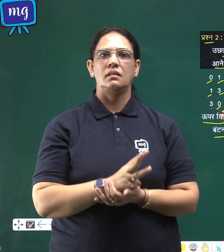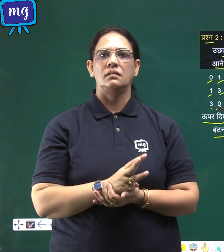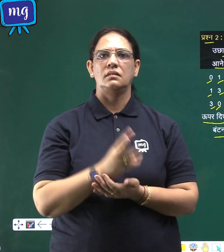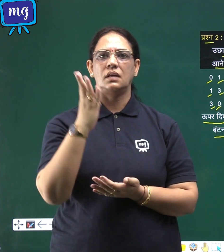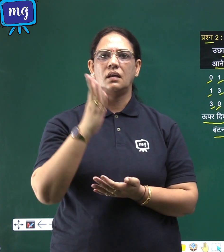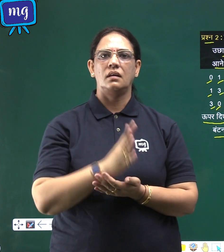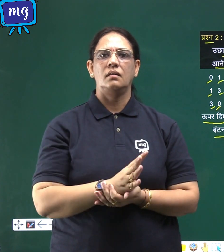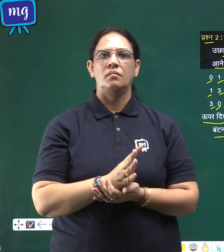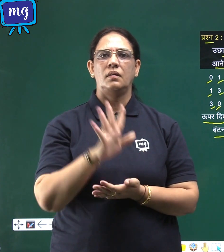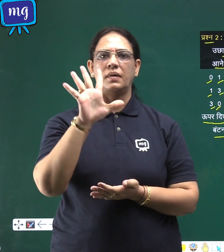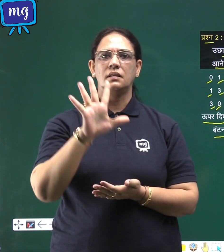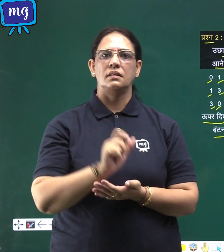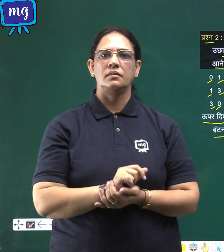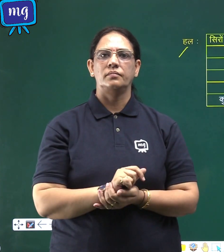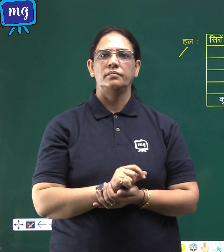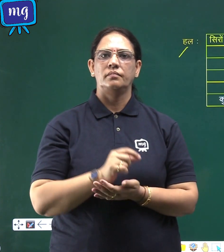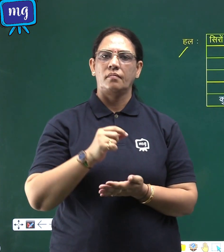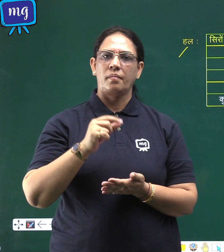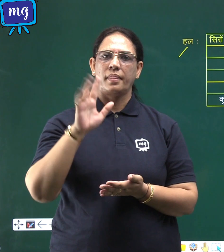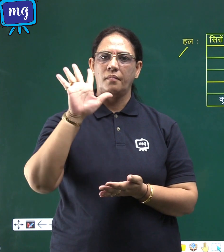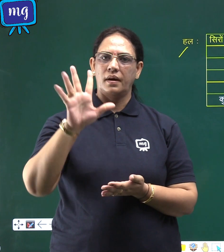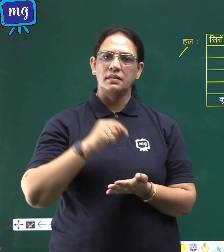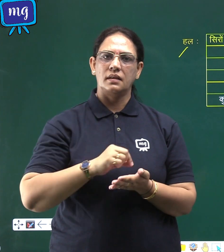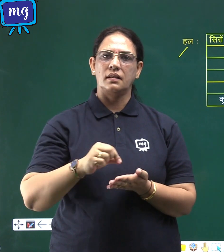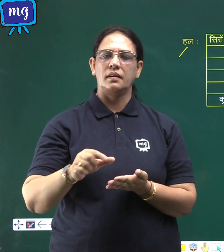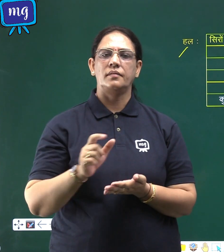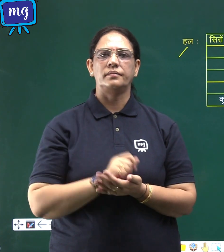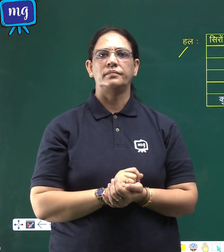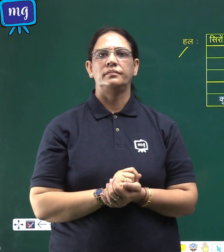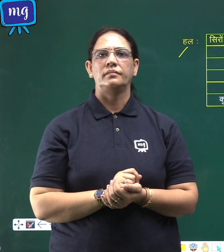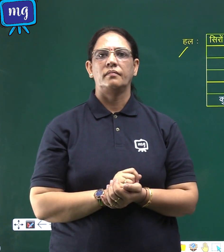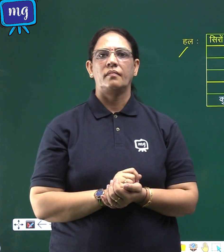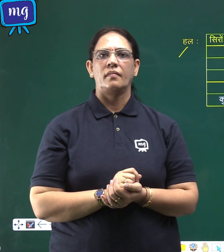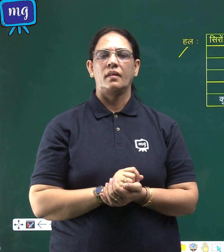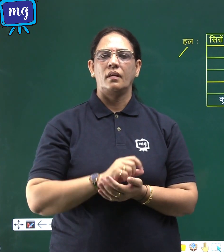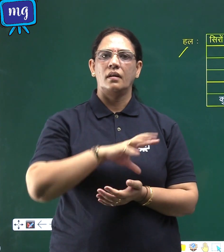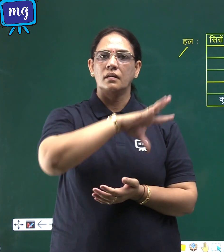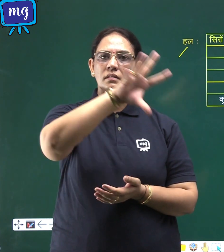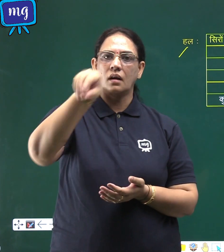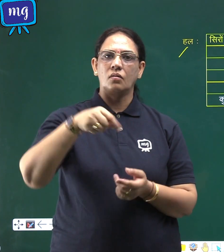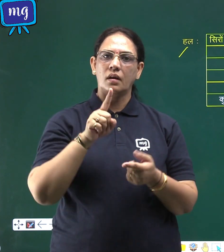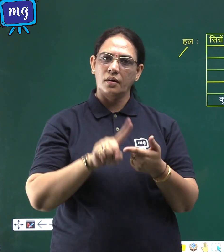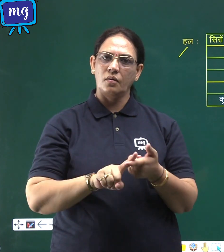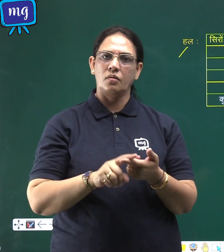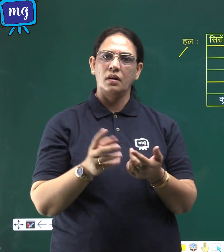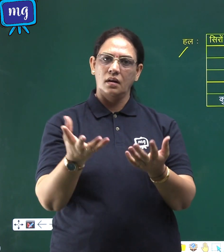चार पांच पांच लिख देंगे सब का योग निकालेंगे